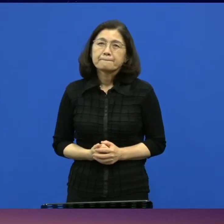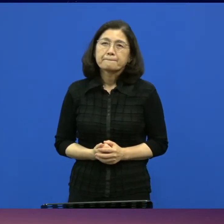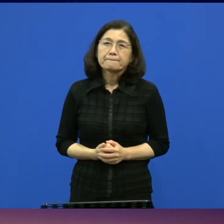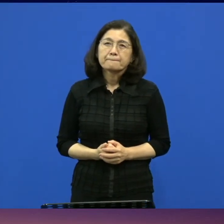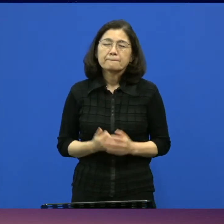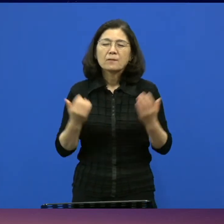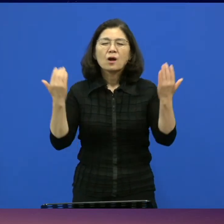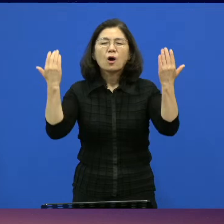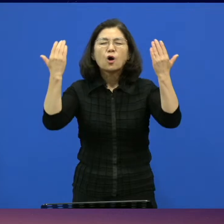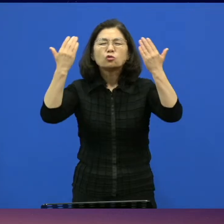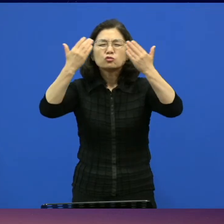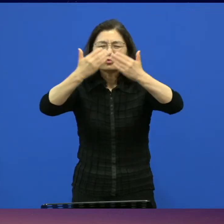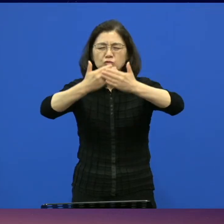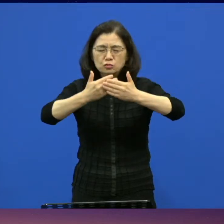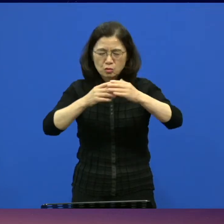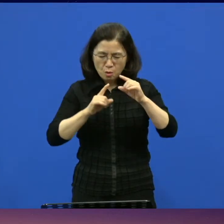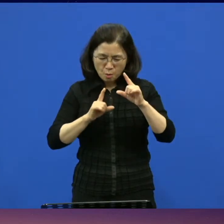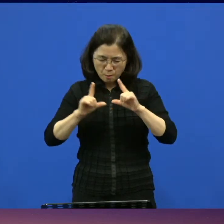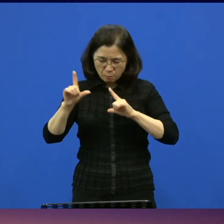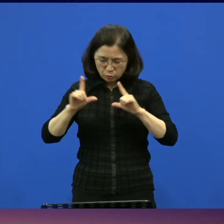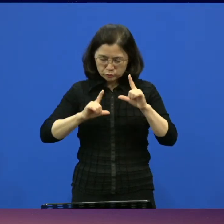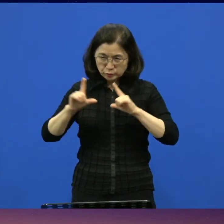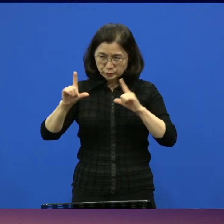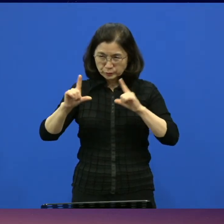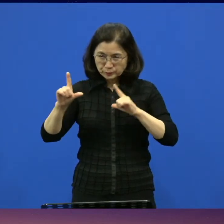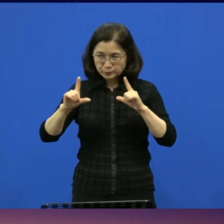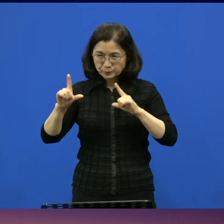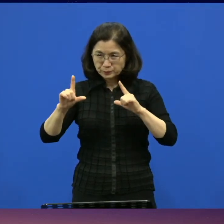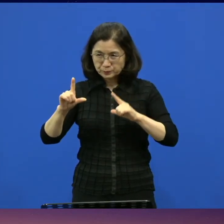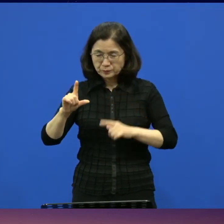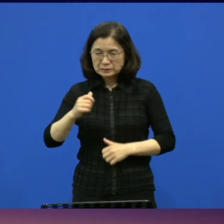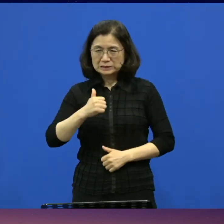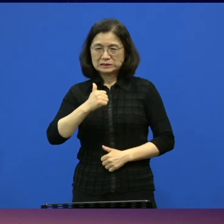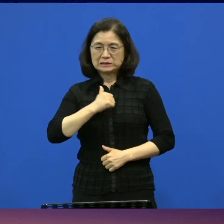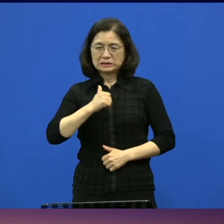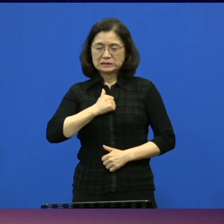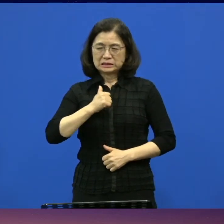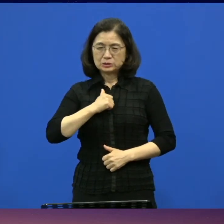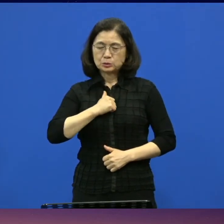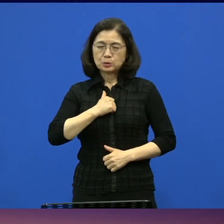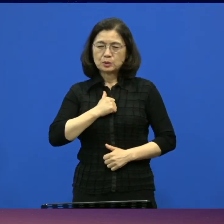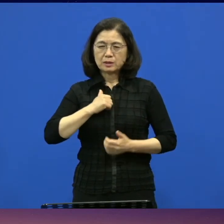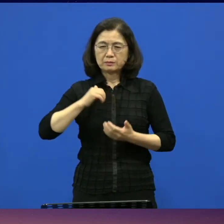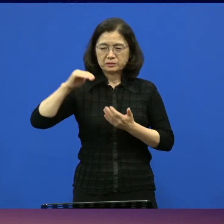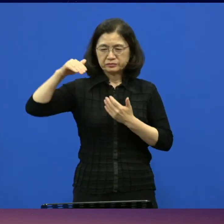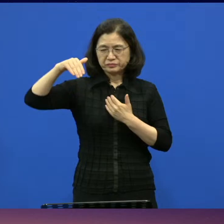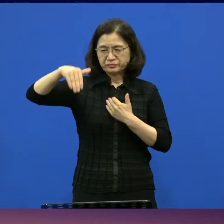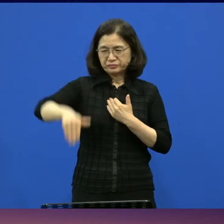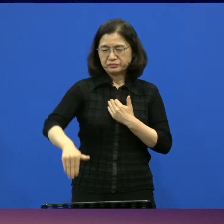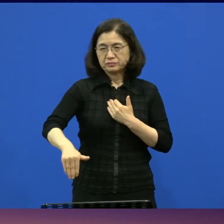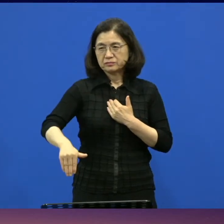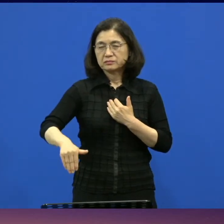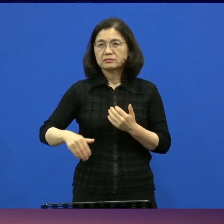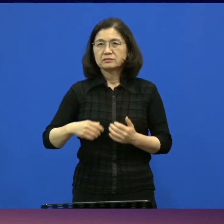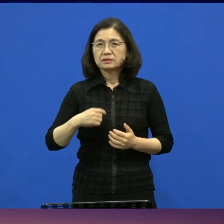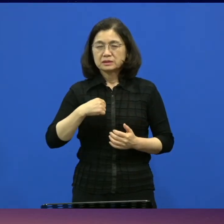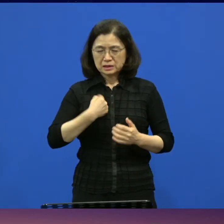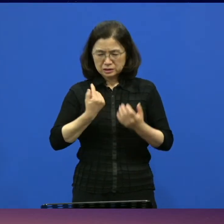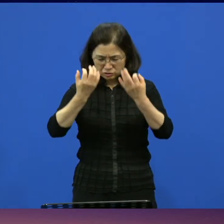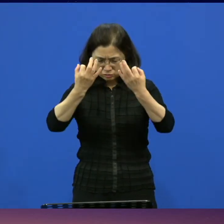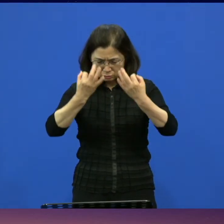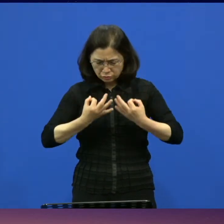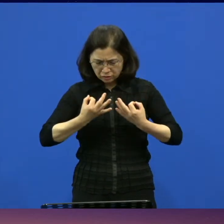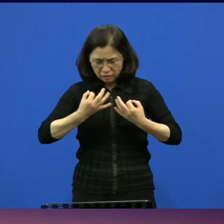어두운 자아상이죠. 아주 낮은 자존감이고 어두운 자아상을 가지고 있고 자기 자신이 너무 자기가 초라한